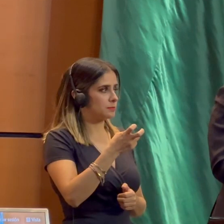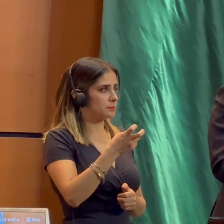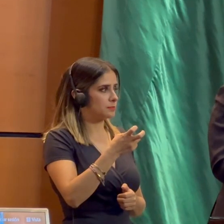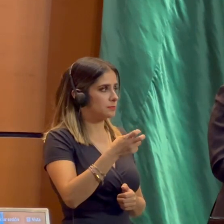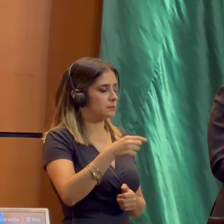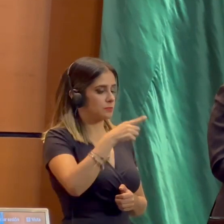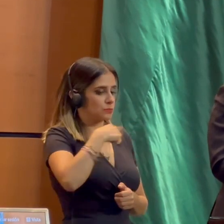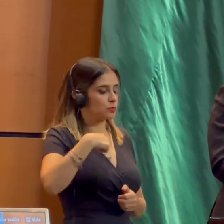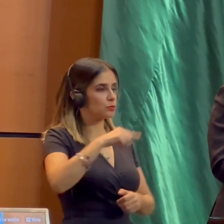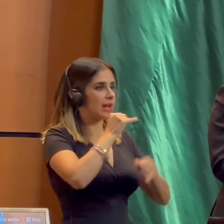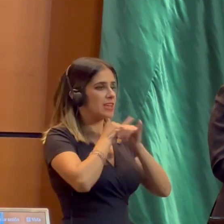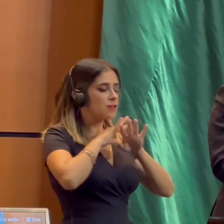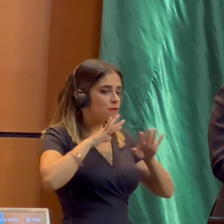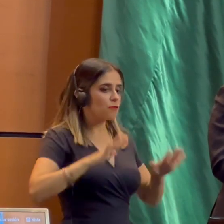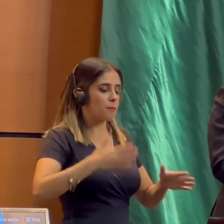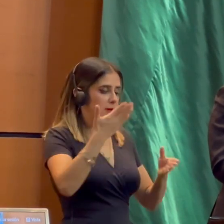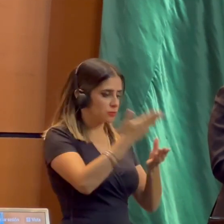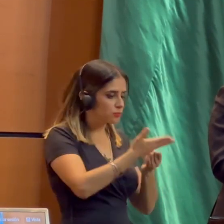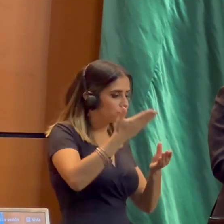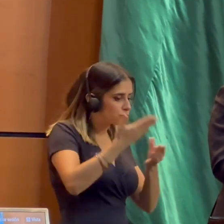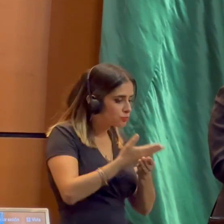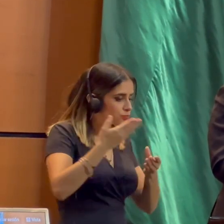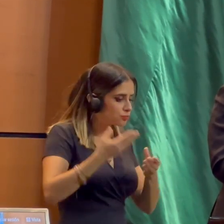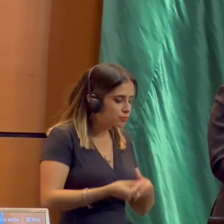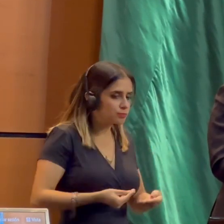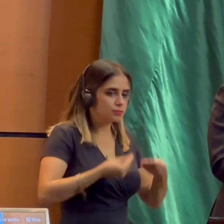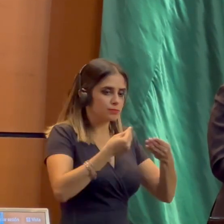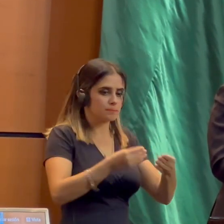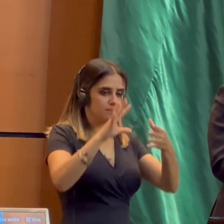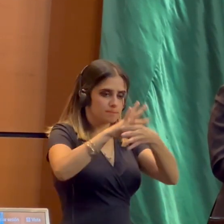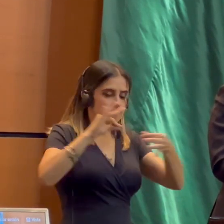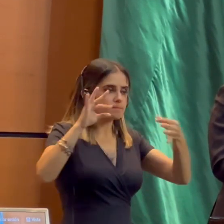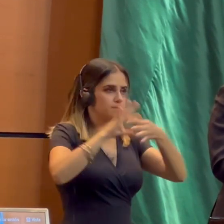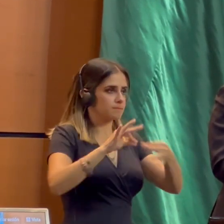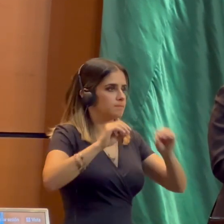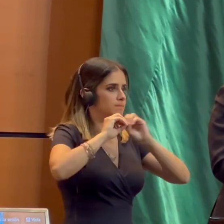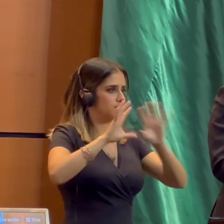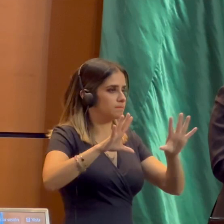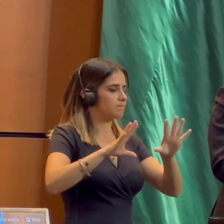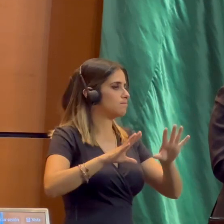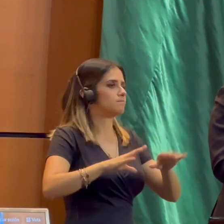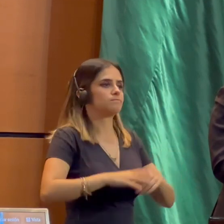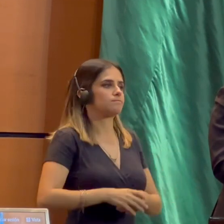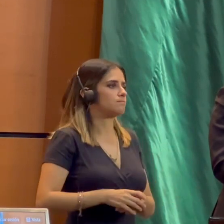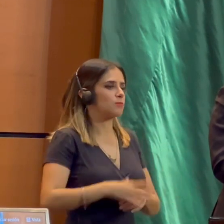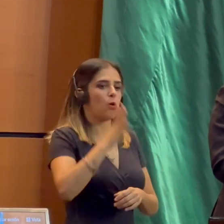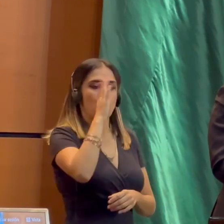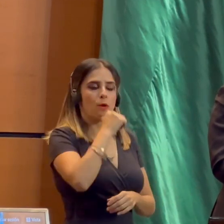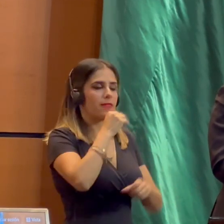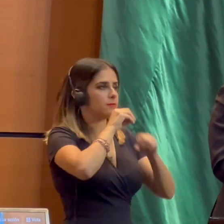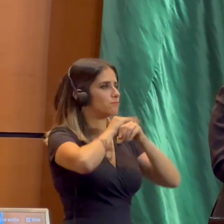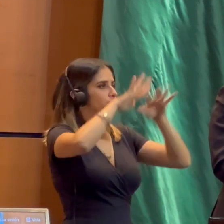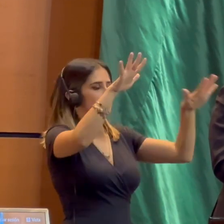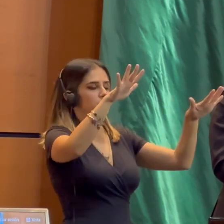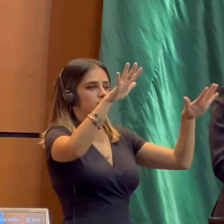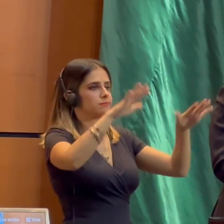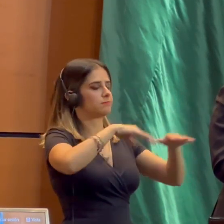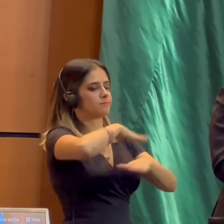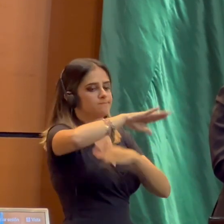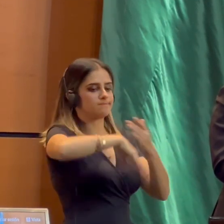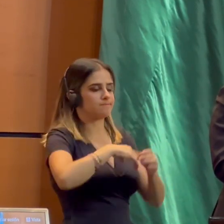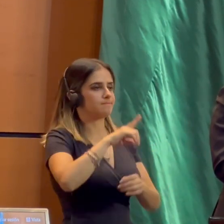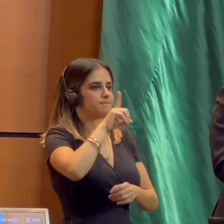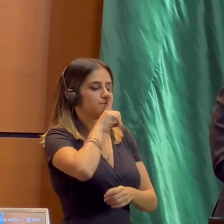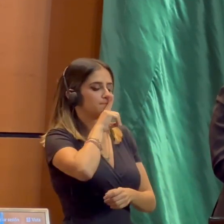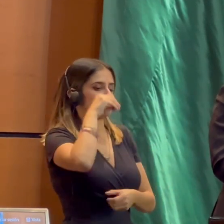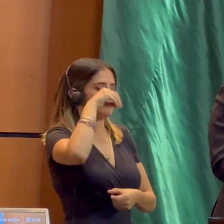。当該の情報についてその後に収集された情報などと照らし合わせて、その